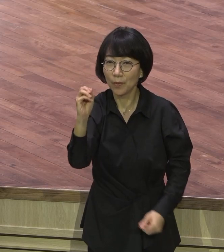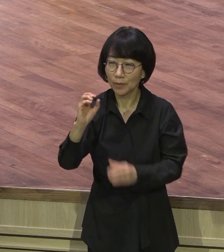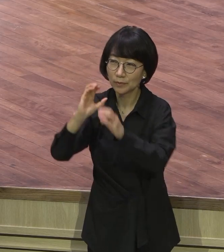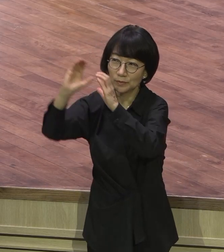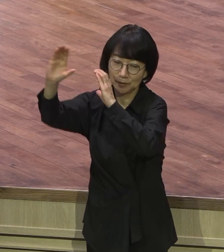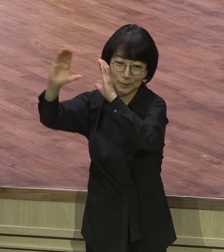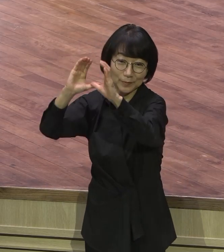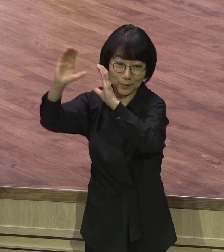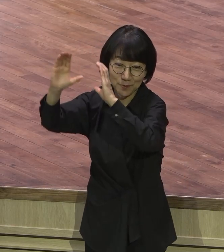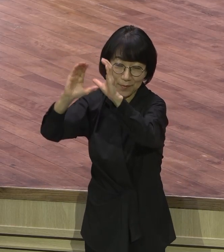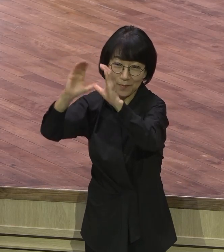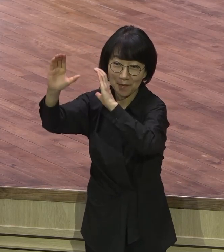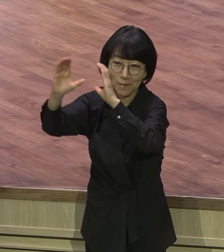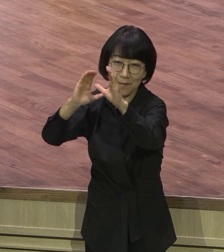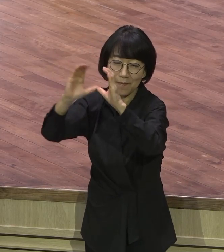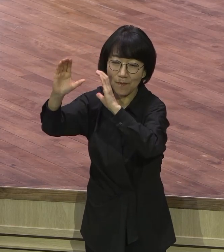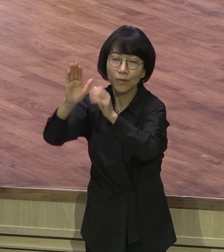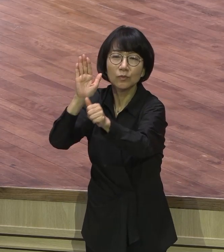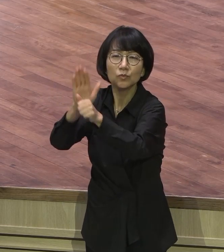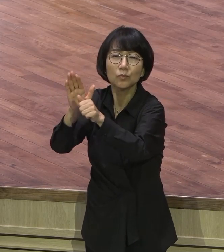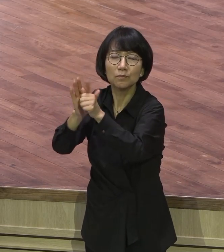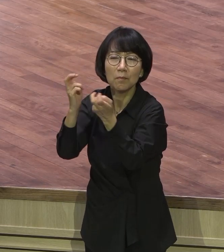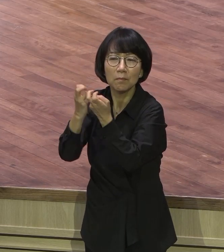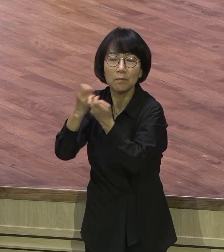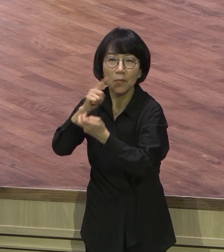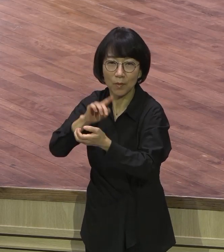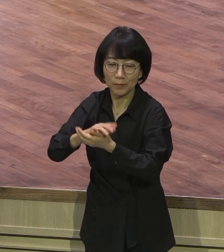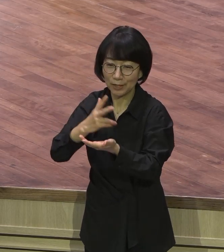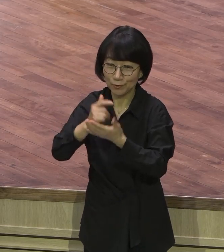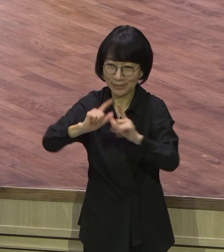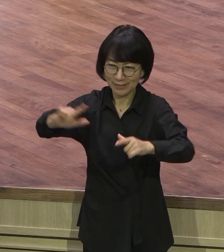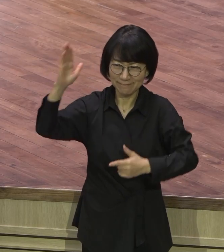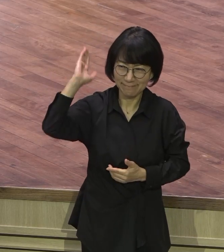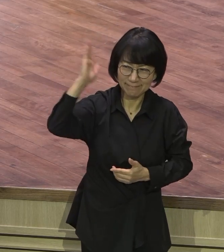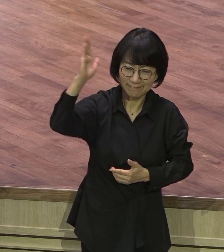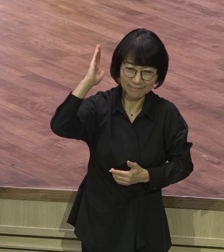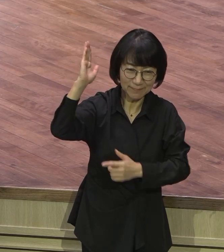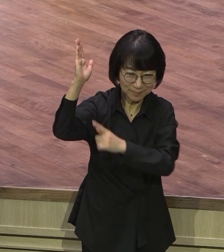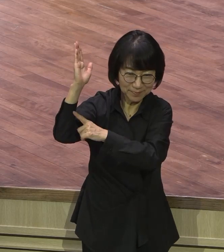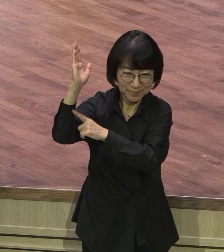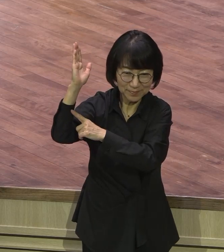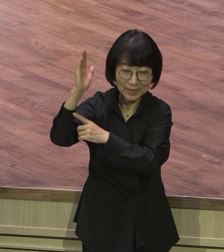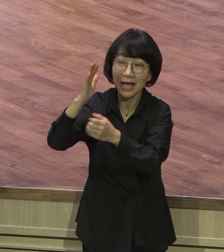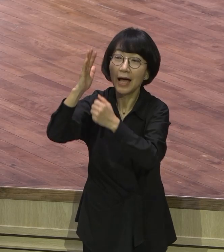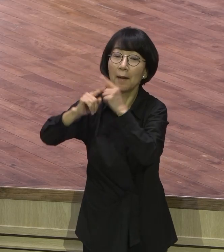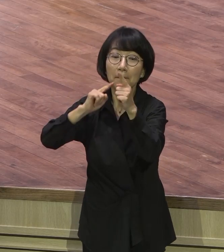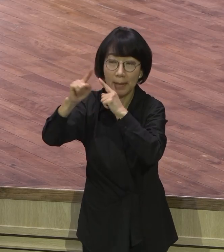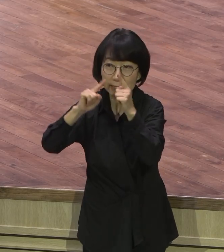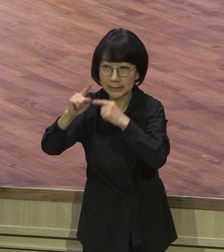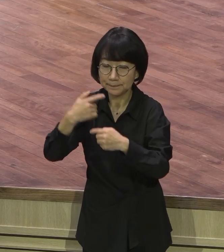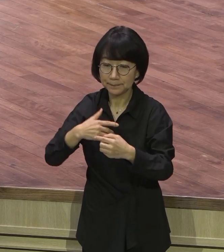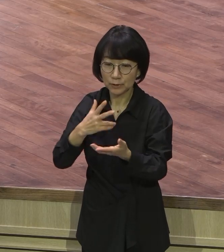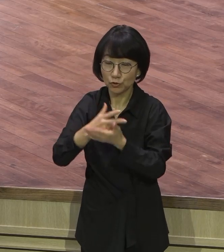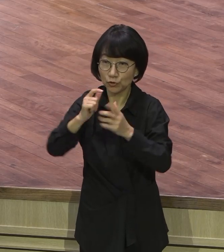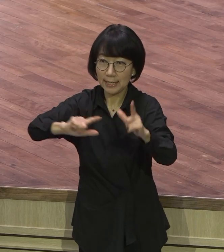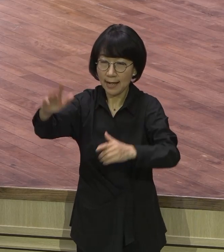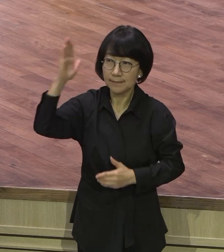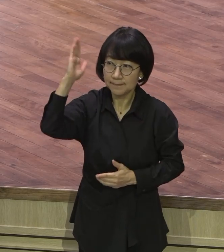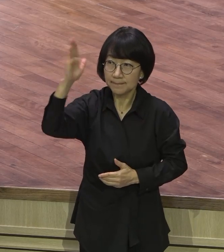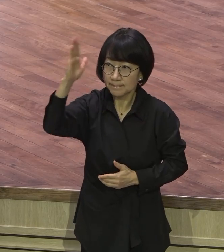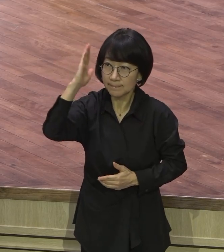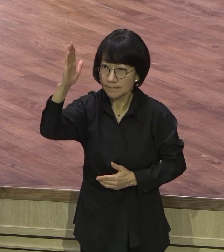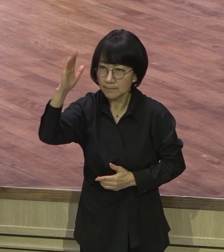소통의 중요한 통로가 강단에 선포되는 하나님의 말씀입니다. 하나님의 말씀 그 말씀을 붙잡고 기도하는